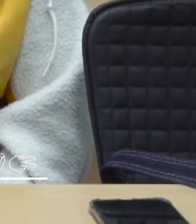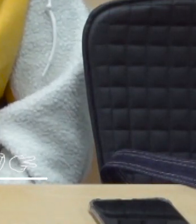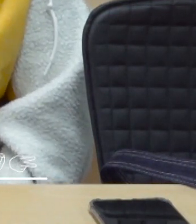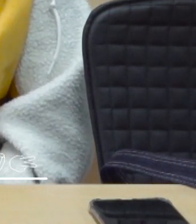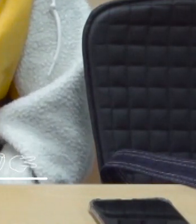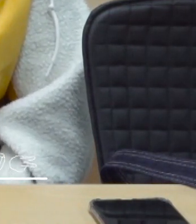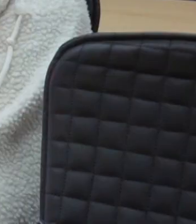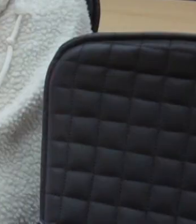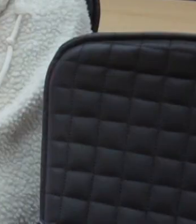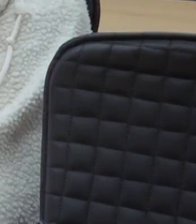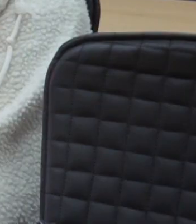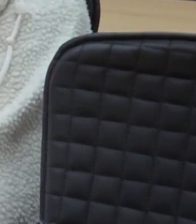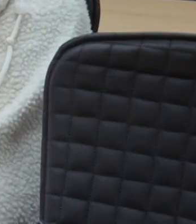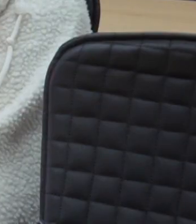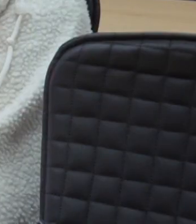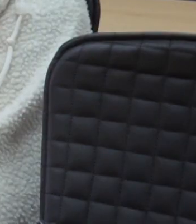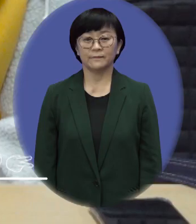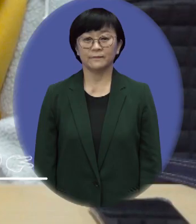박지원입니다.